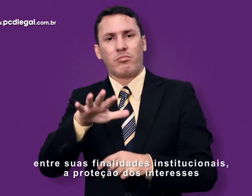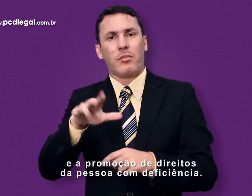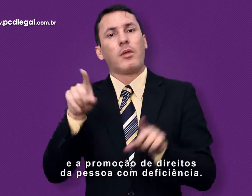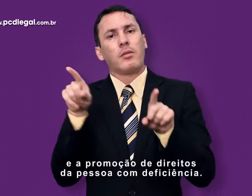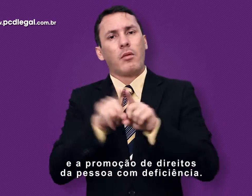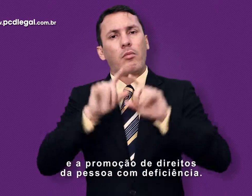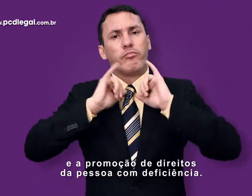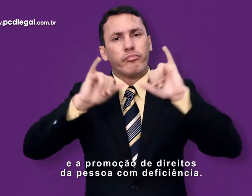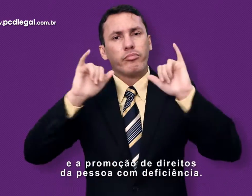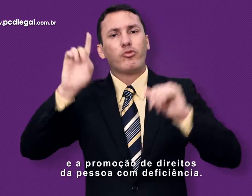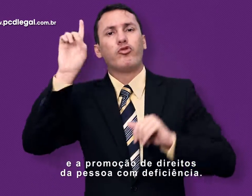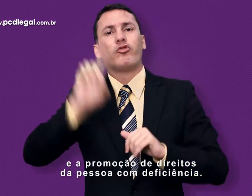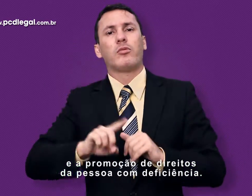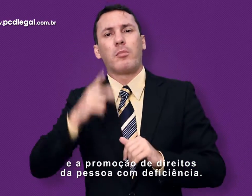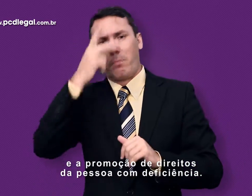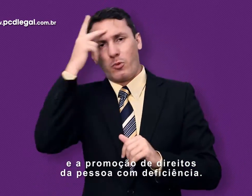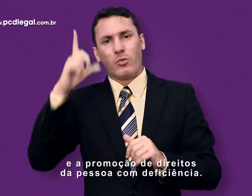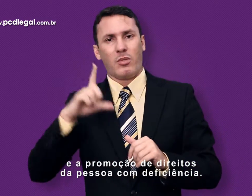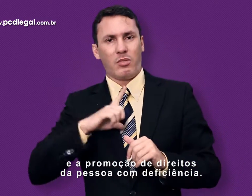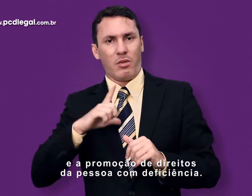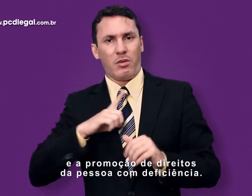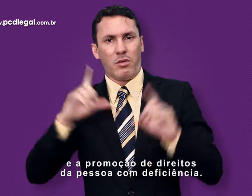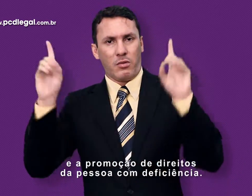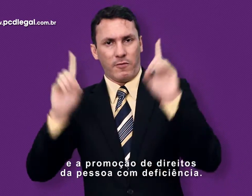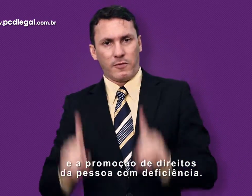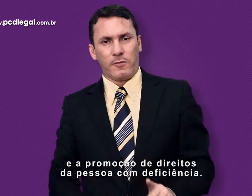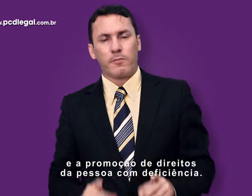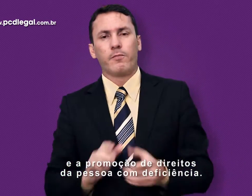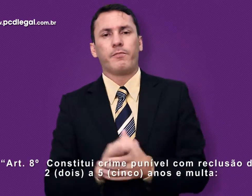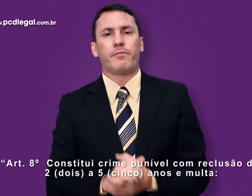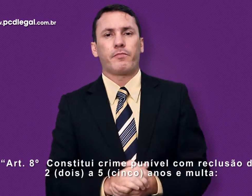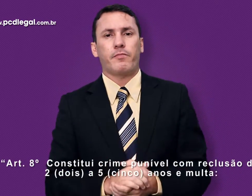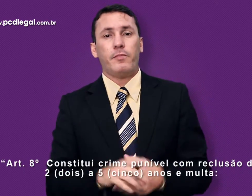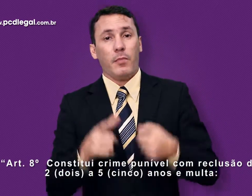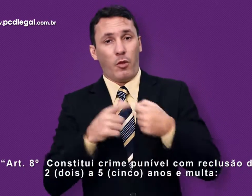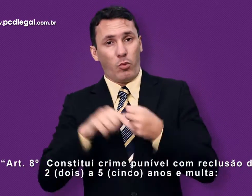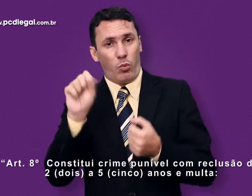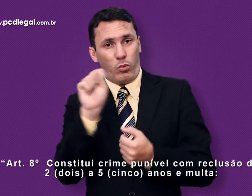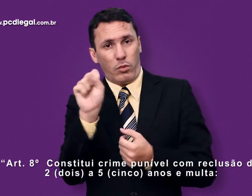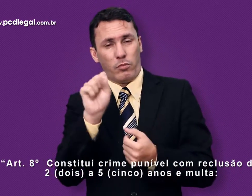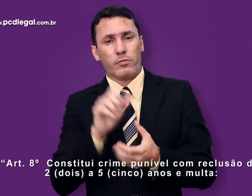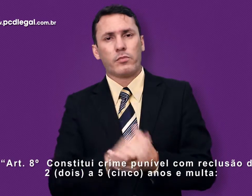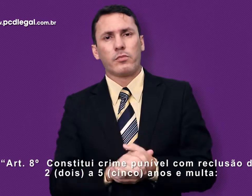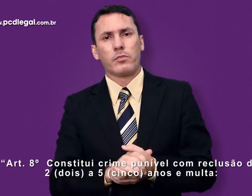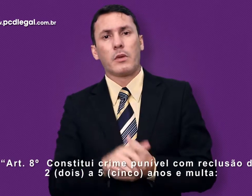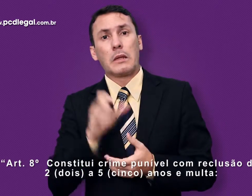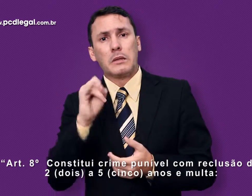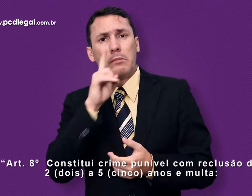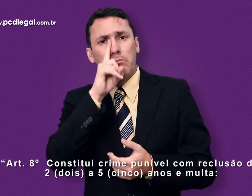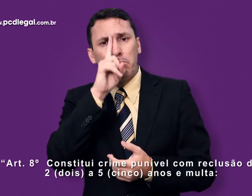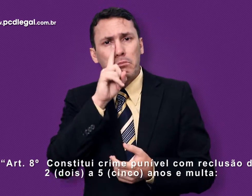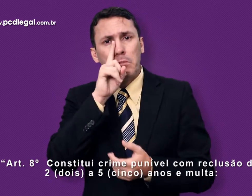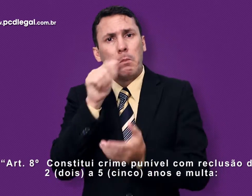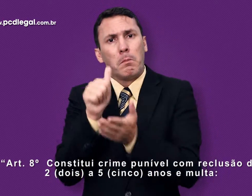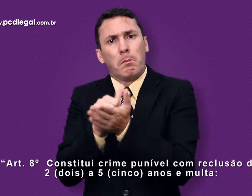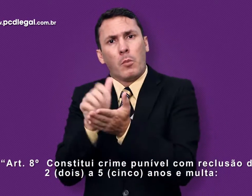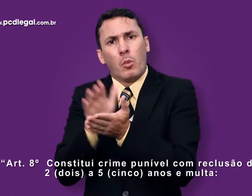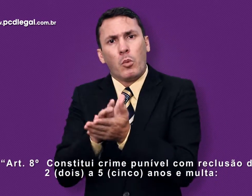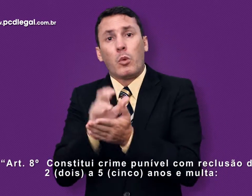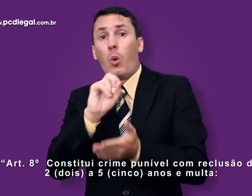e a promoção de direitos da pessoa com deficiência. Artigo 8º. Constitui crime punível com reclusão